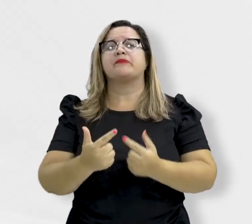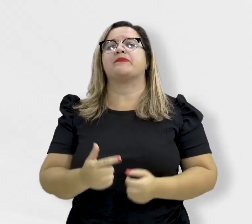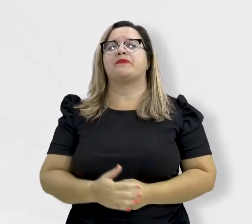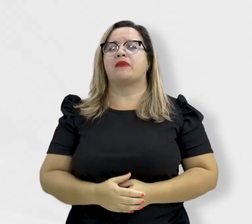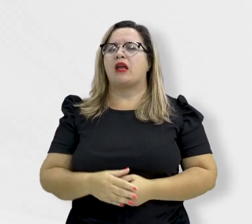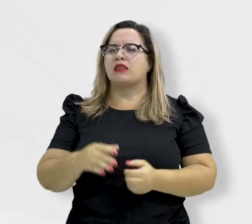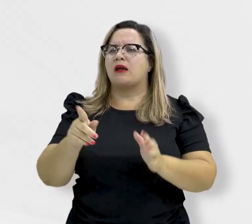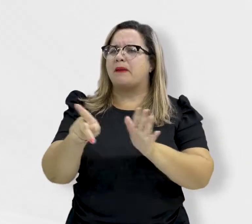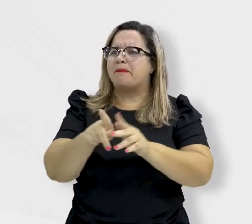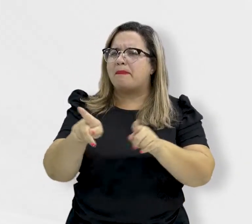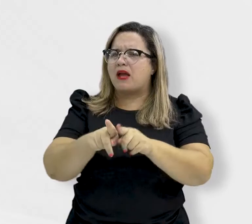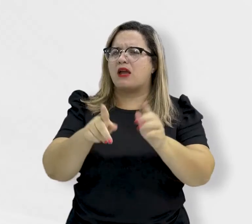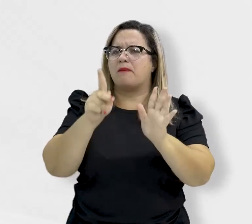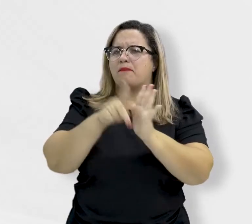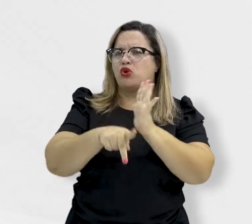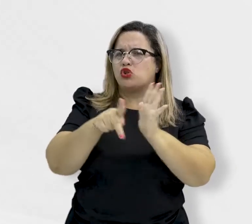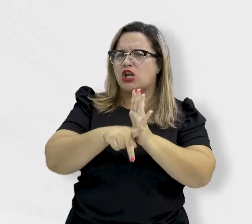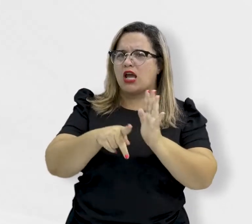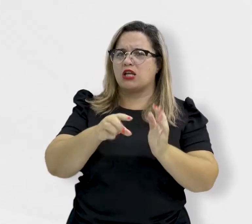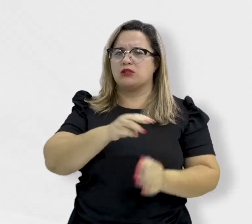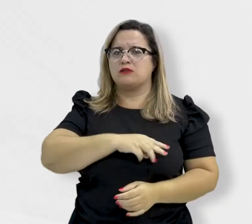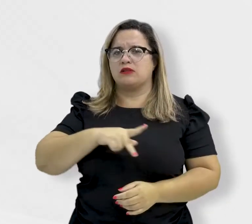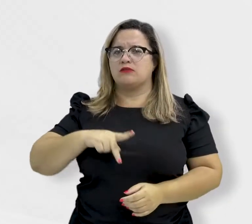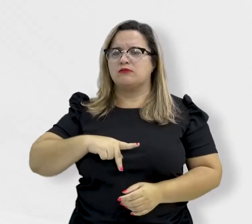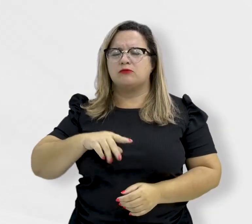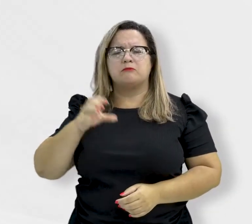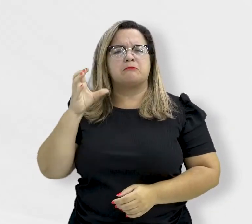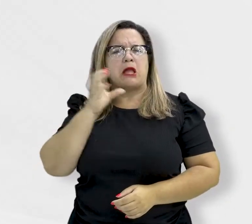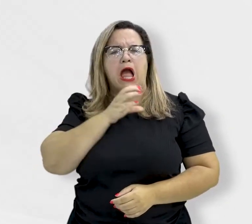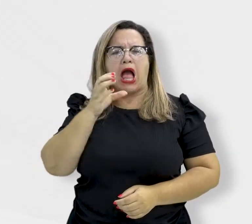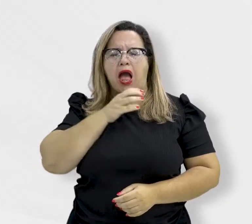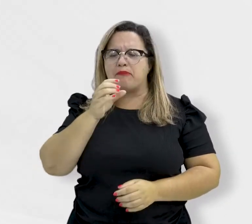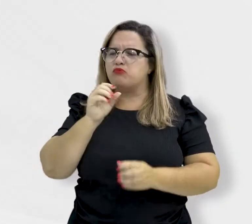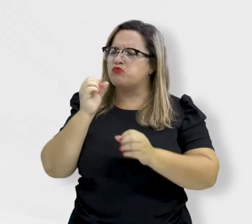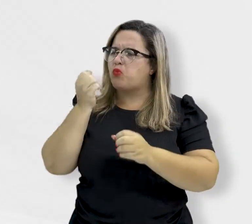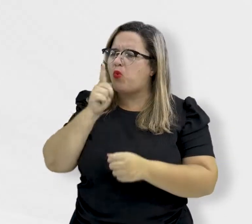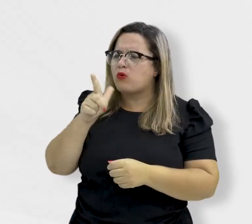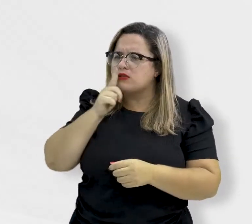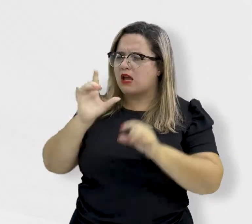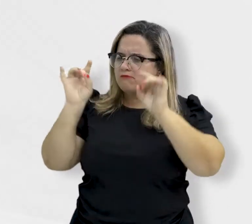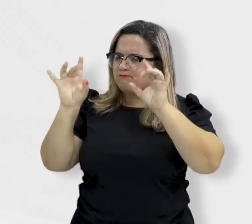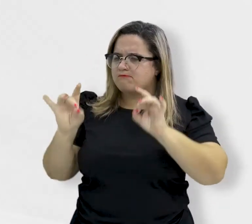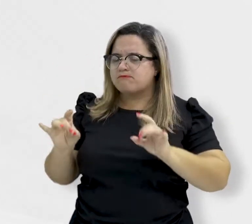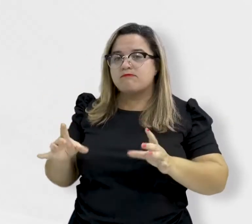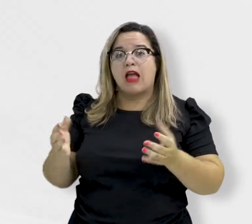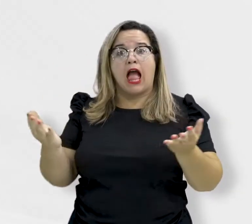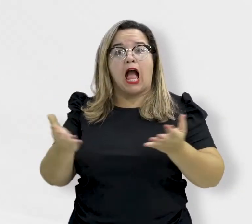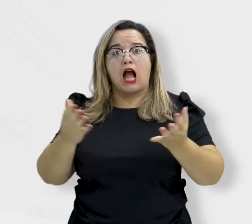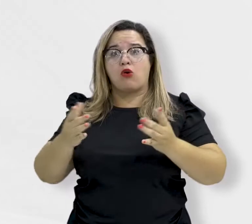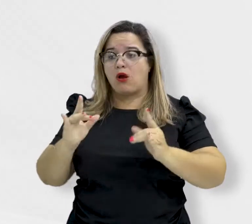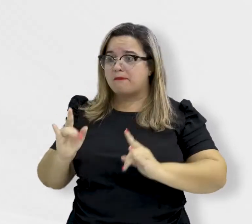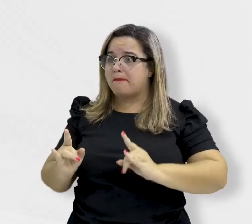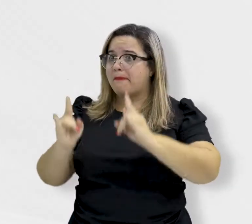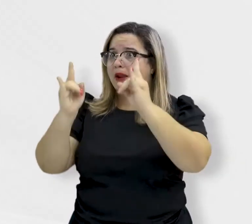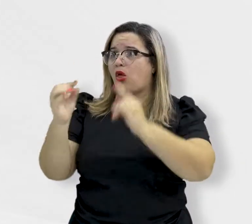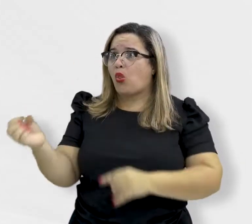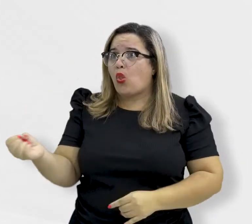do Ministério Público tenham um trâmite rápido. E agora está lançando esta bela obra, que possibilitará aos servidores da